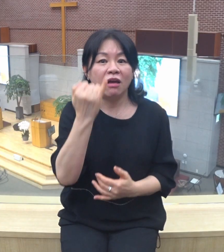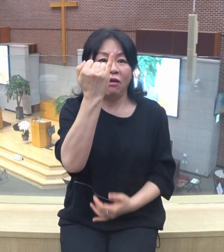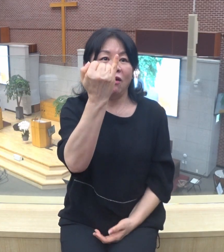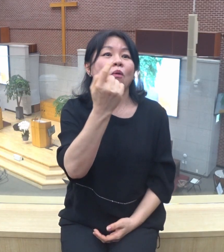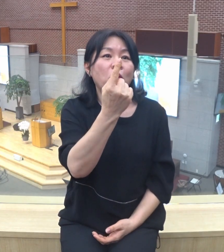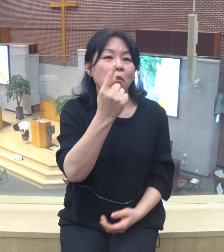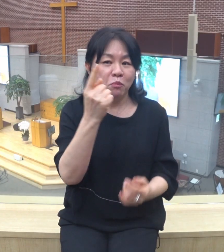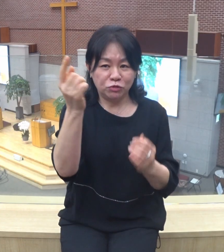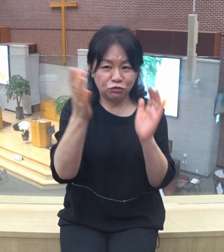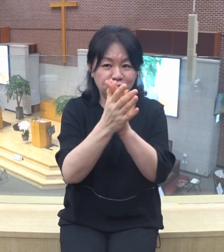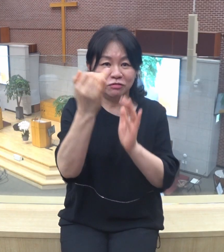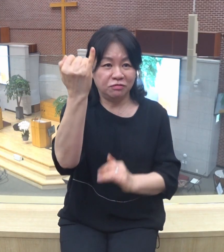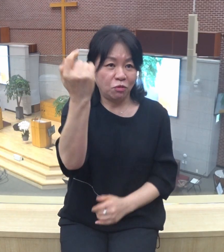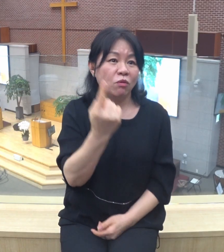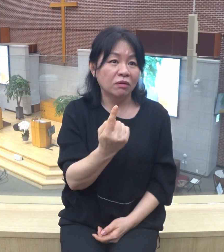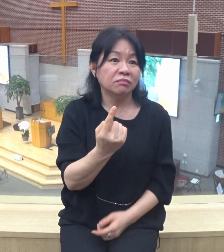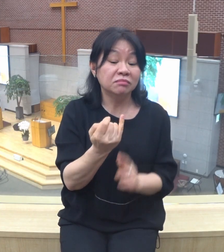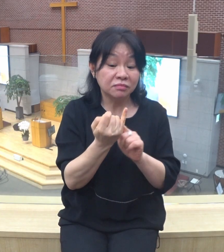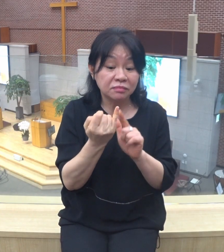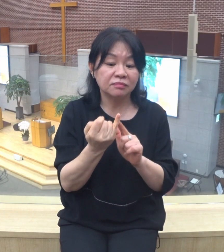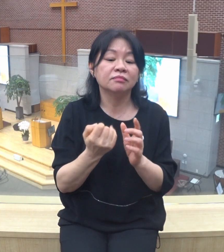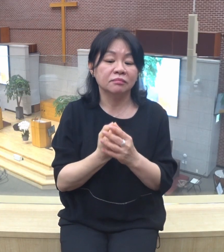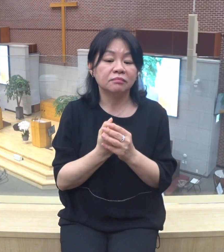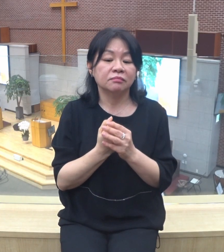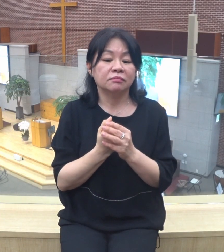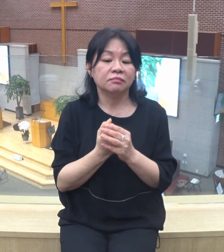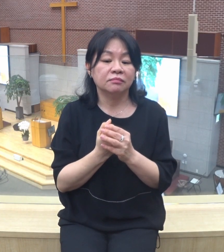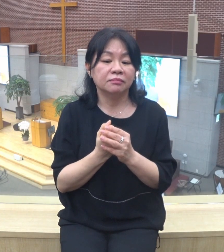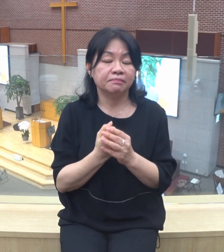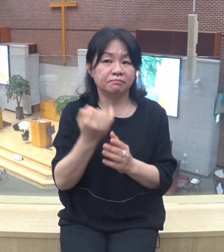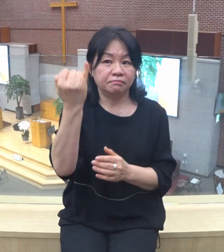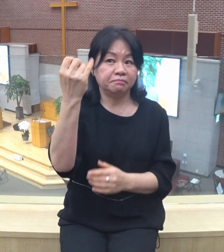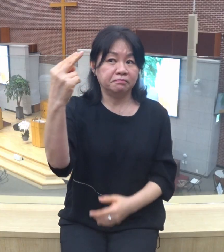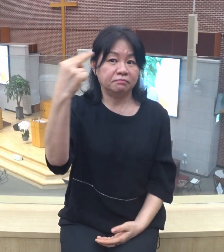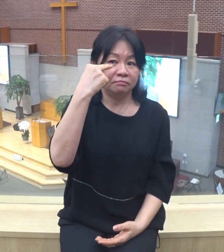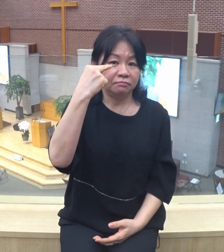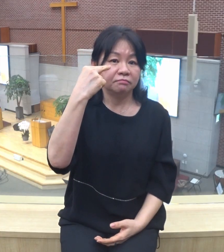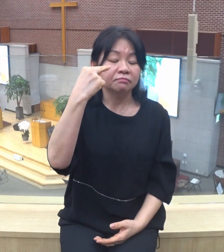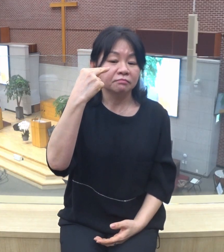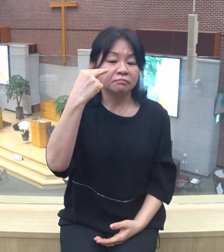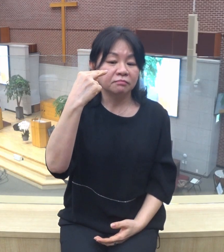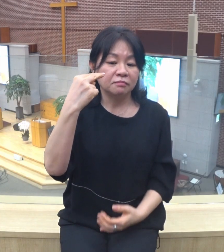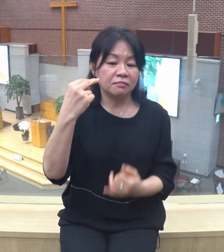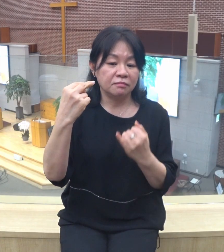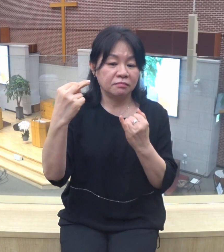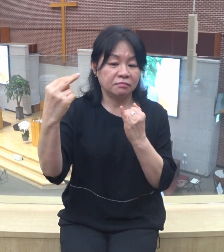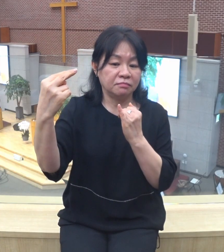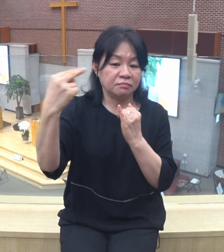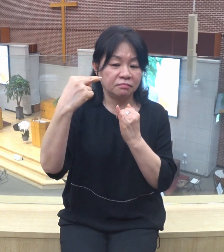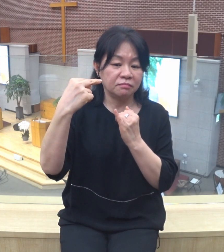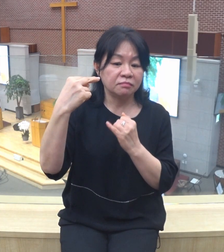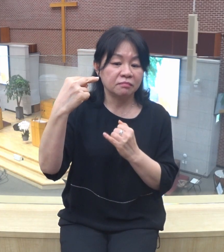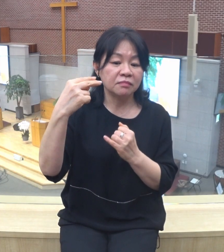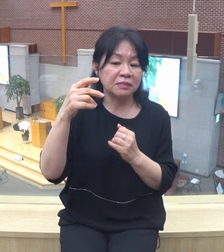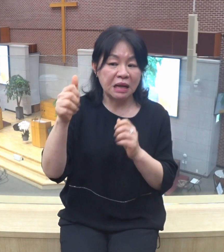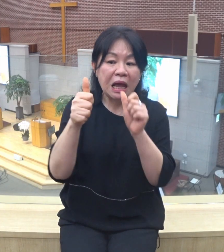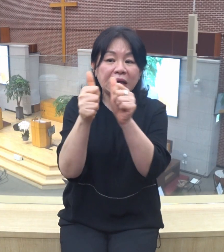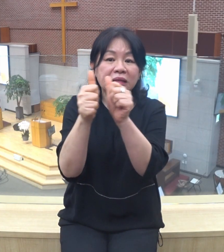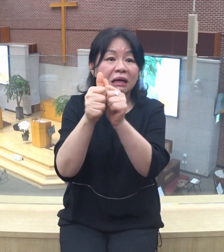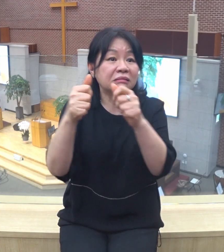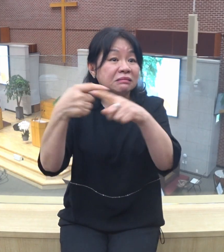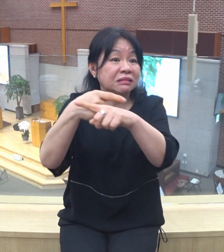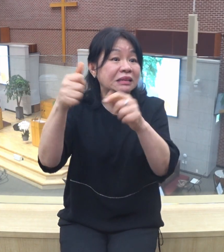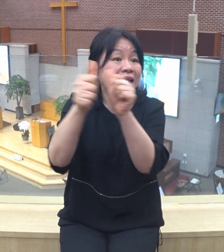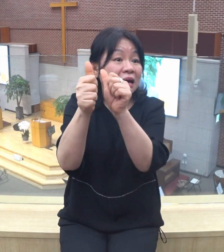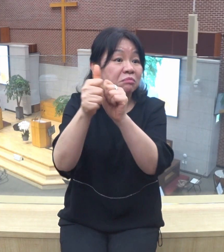오셨습니다. 그분이 오셔서 저를 바라보셨습니다. 그 남자와